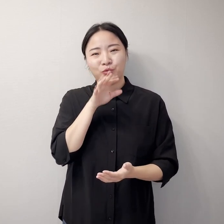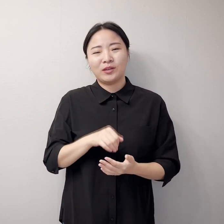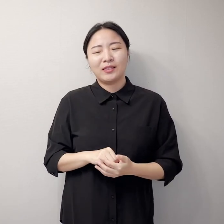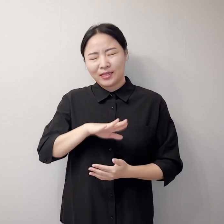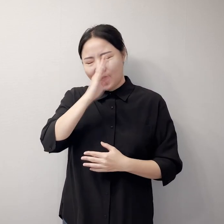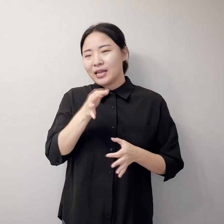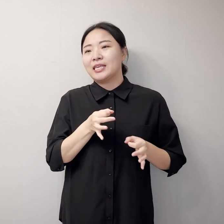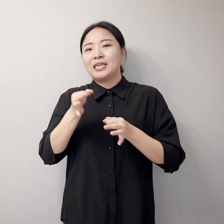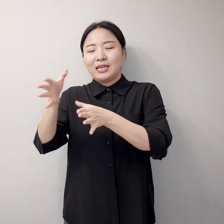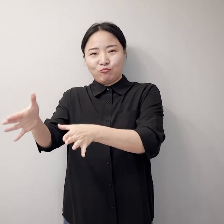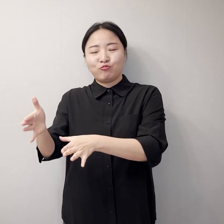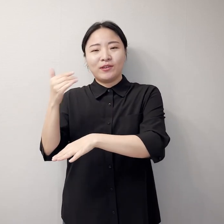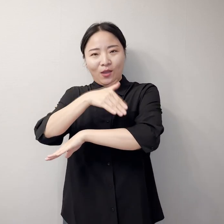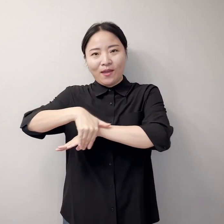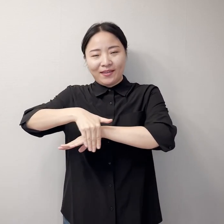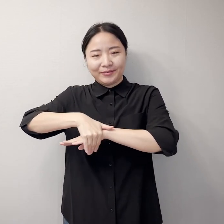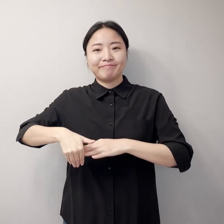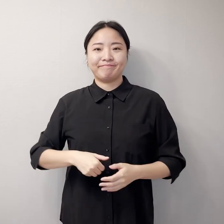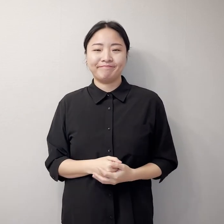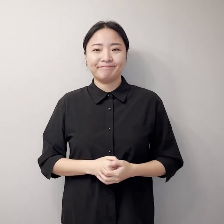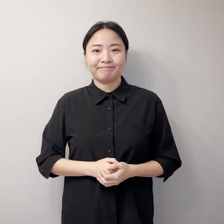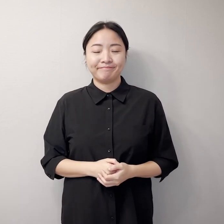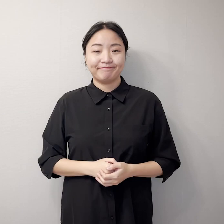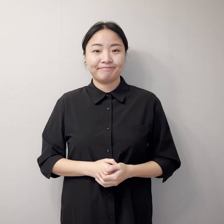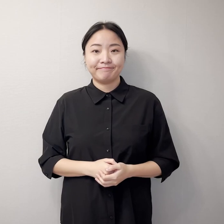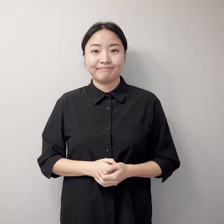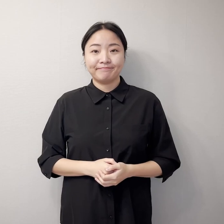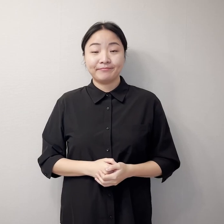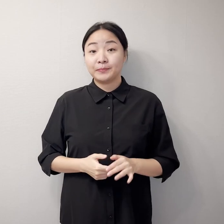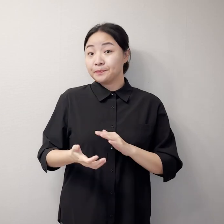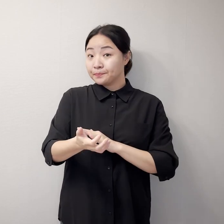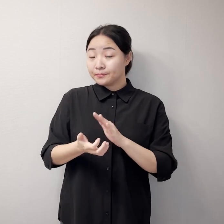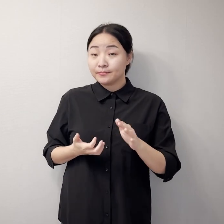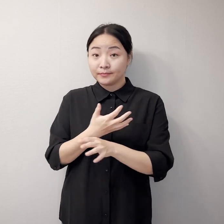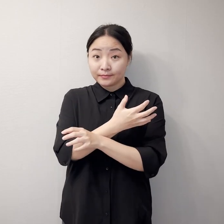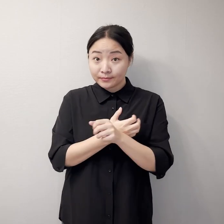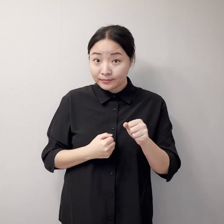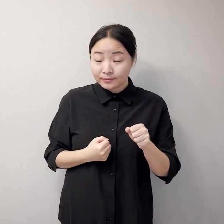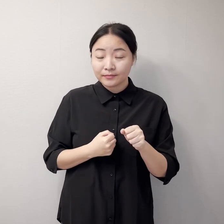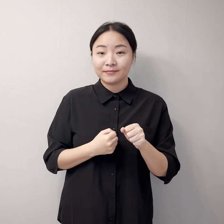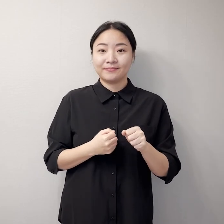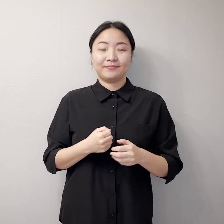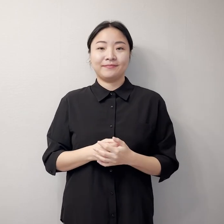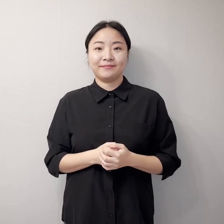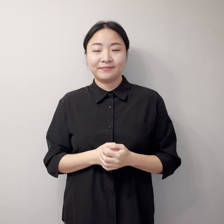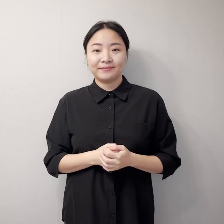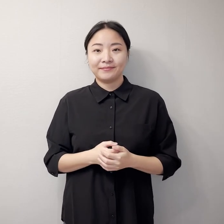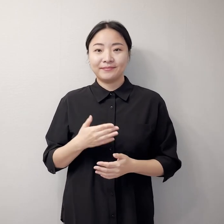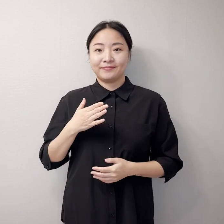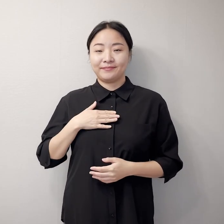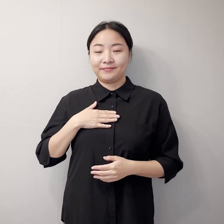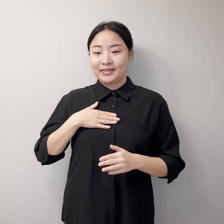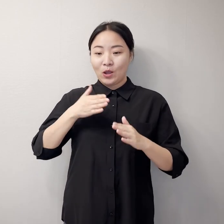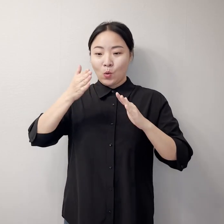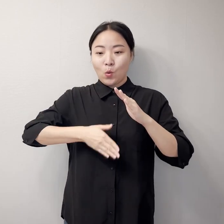전액 기부금으로 사용됩니다 사전 예약은 파워플랜트의 공식